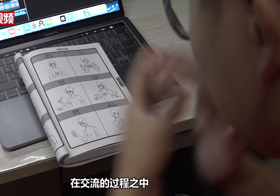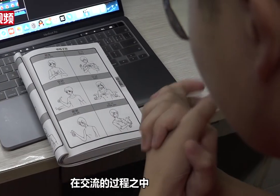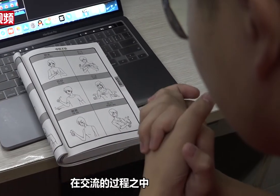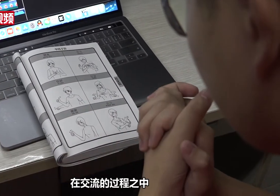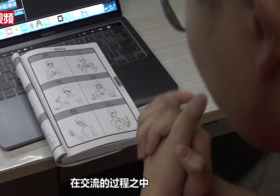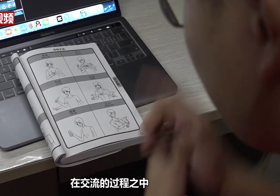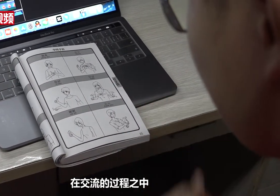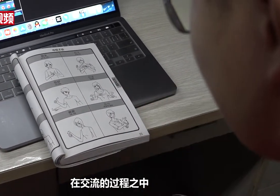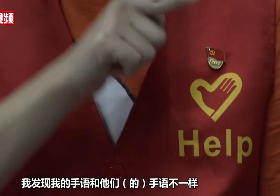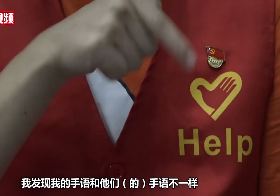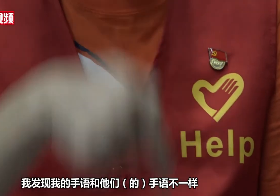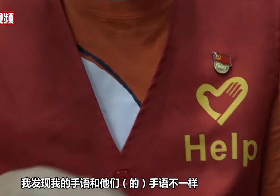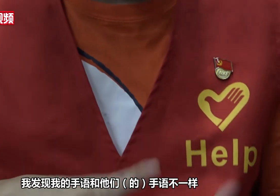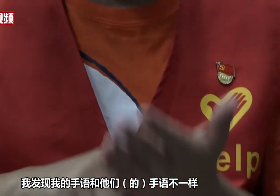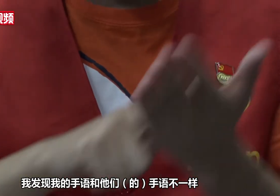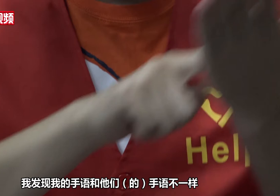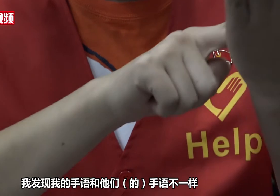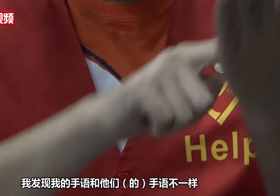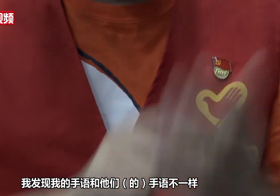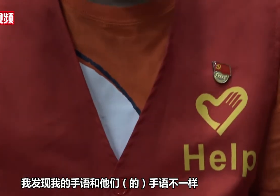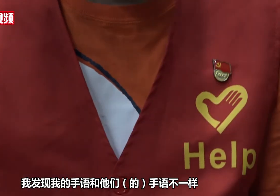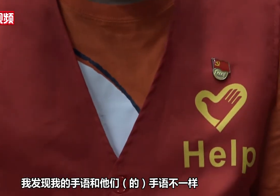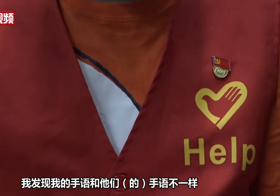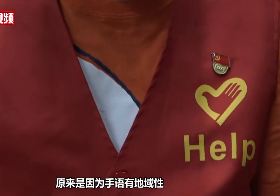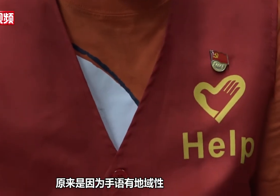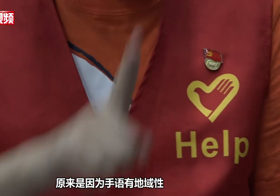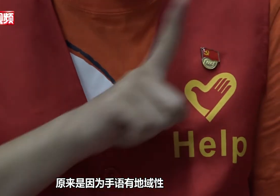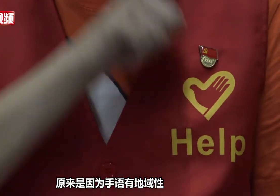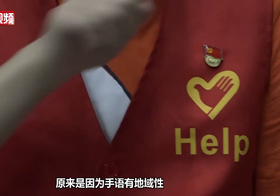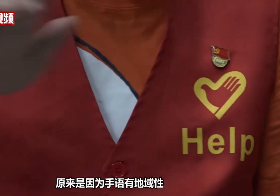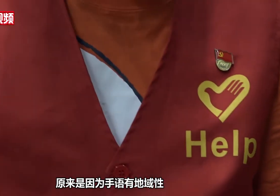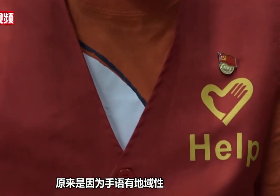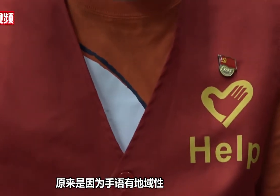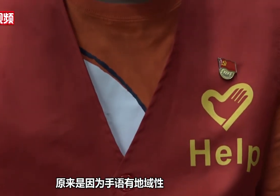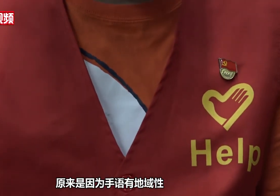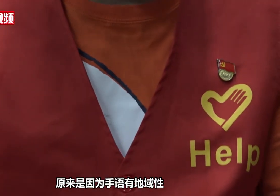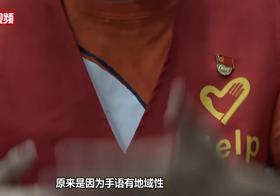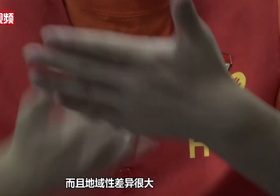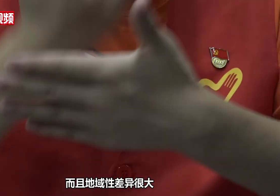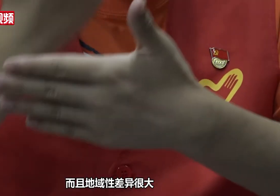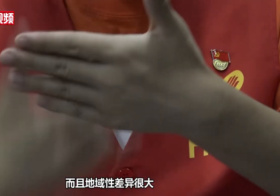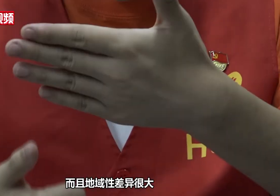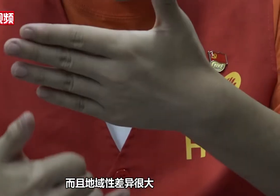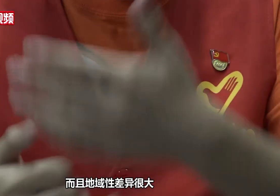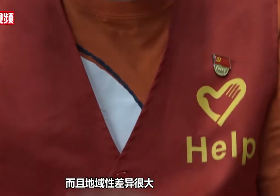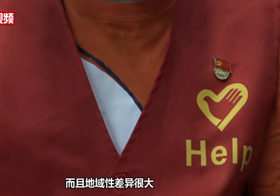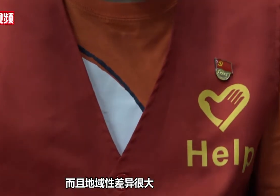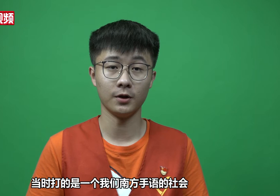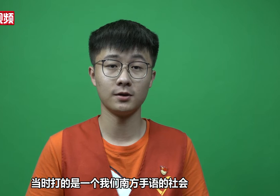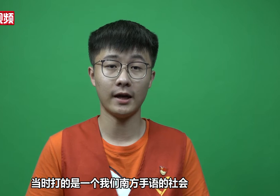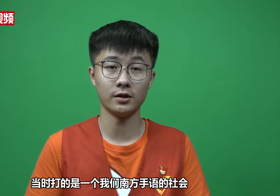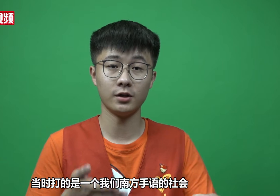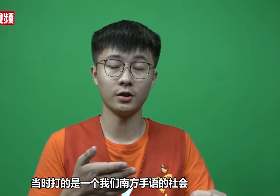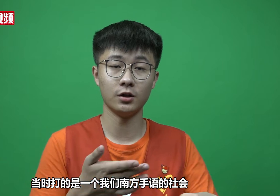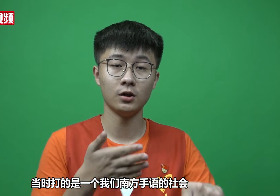在交流的过程之中，我发现我的手语和他们的手语不一样，原来是因为手语有地域性，而且地域性差异很大，